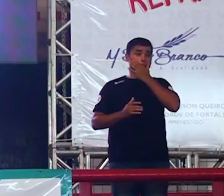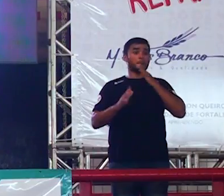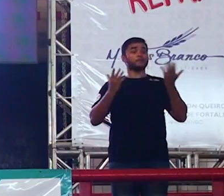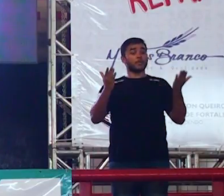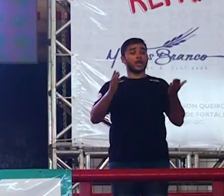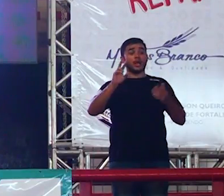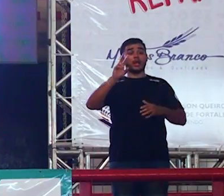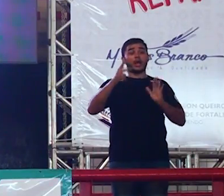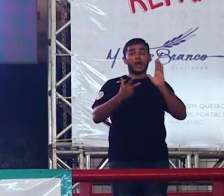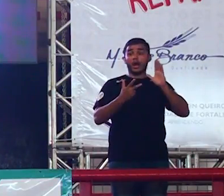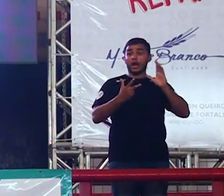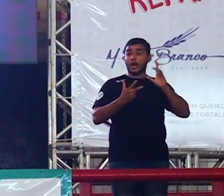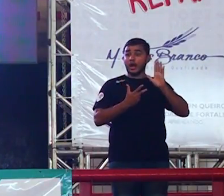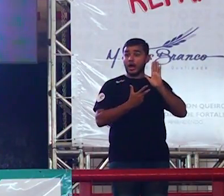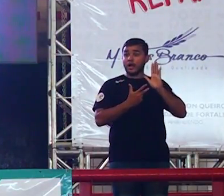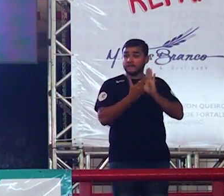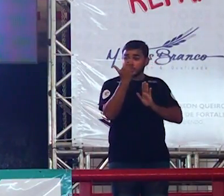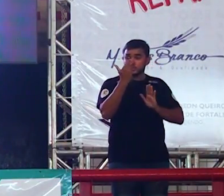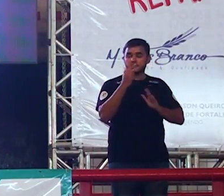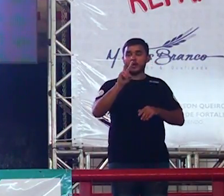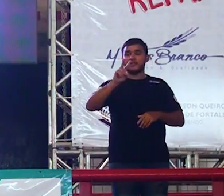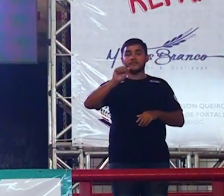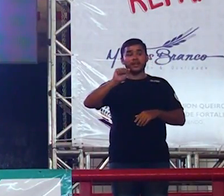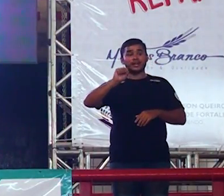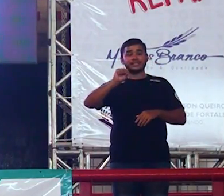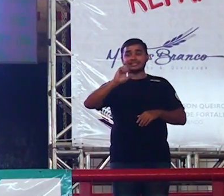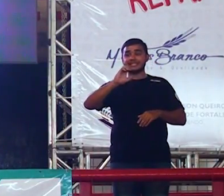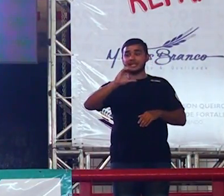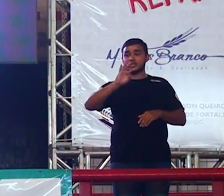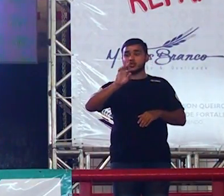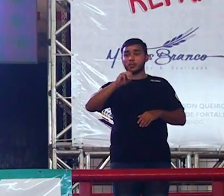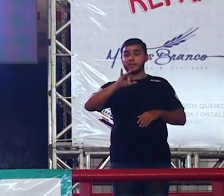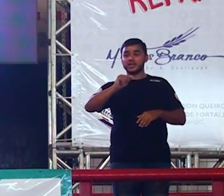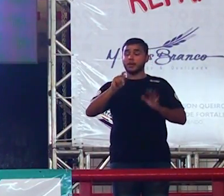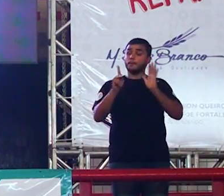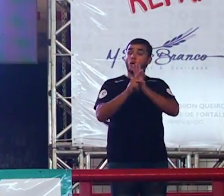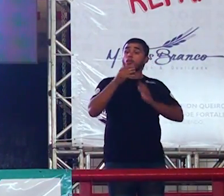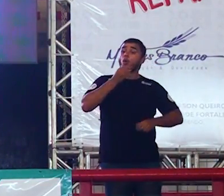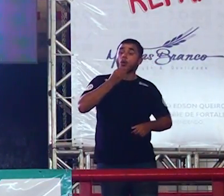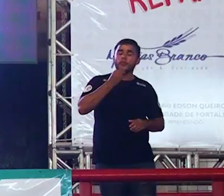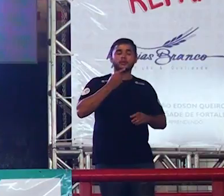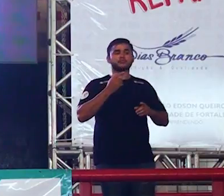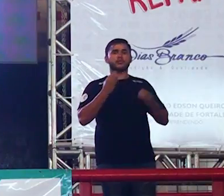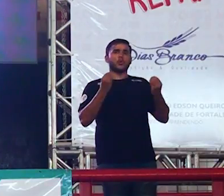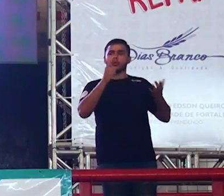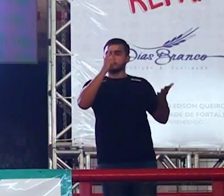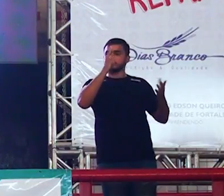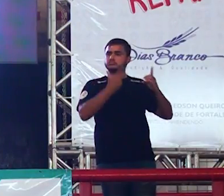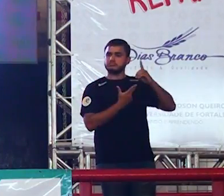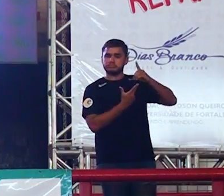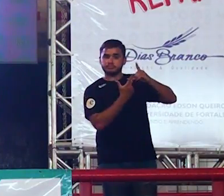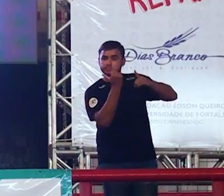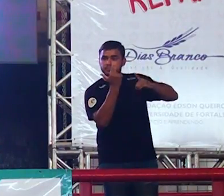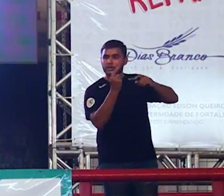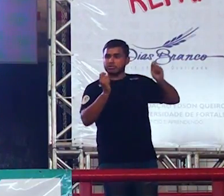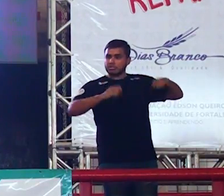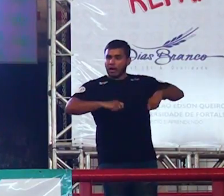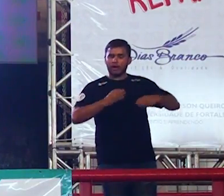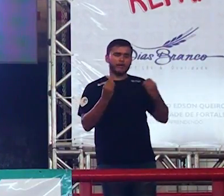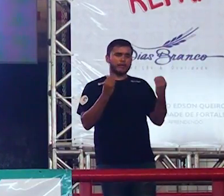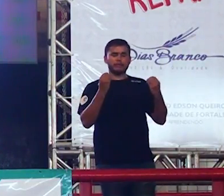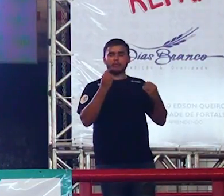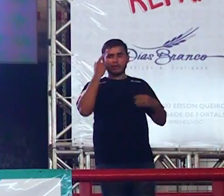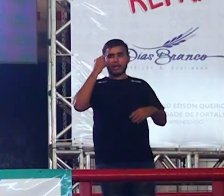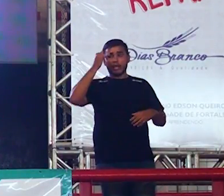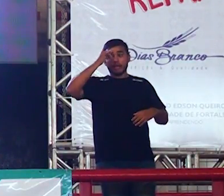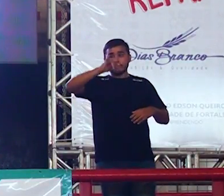contraceptivo, estudo realizado pela enfermeira Flávia Ribeiro Manhoso mostra que a técnica é escolhida, na maioria dos